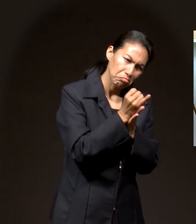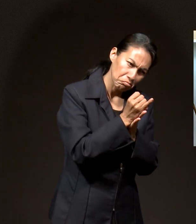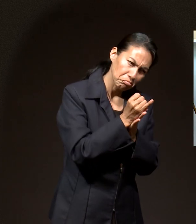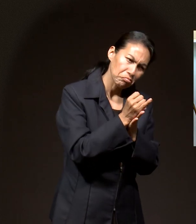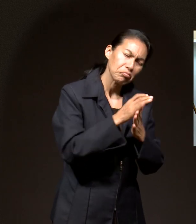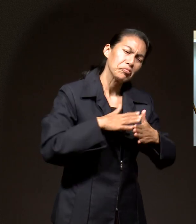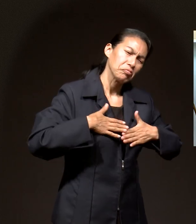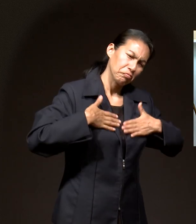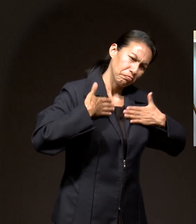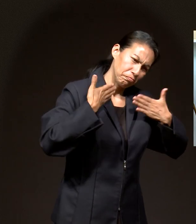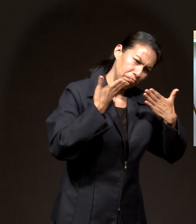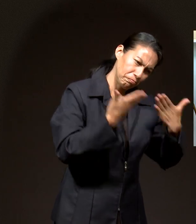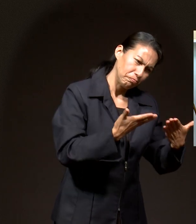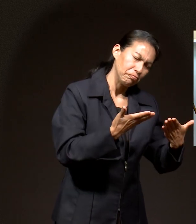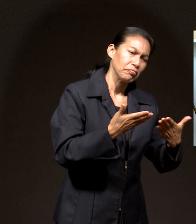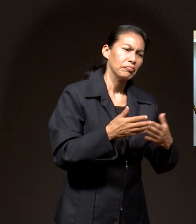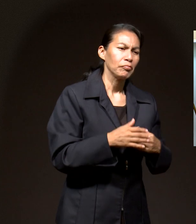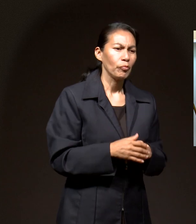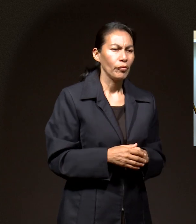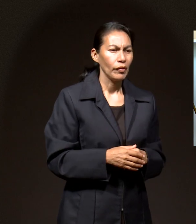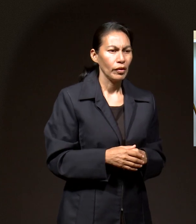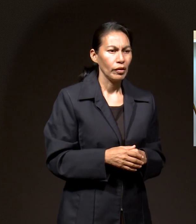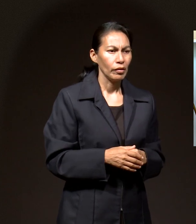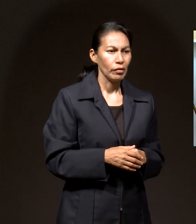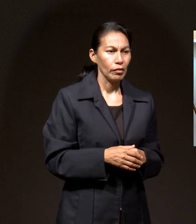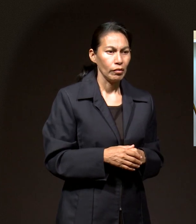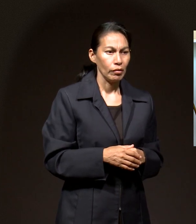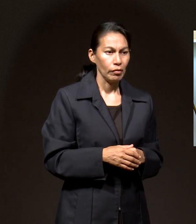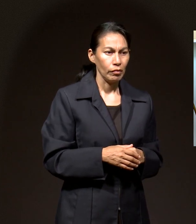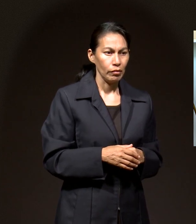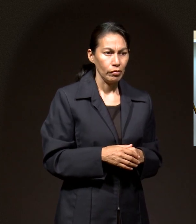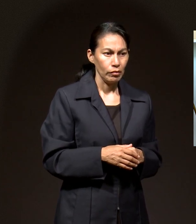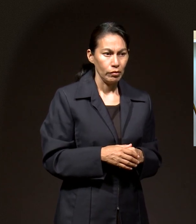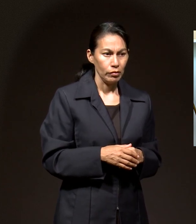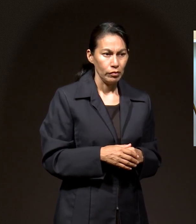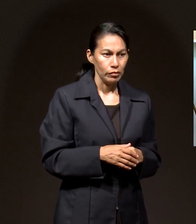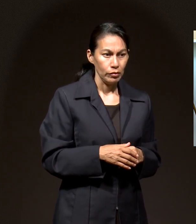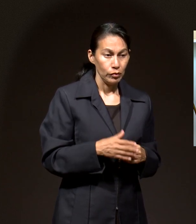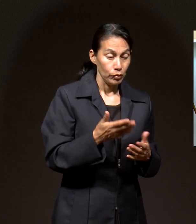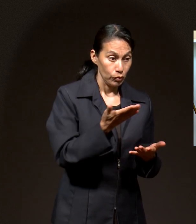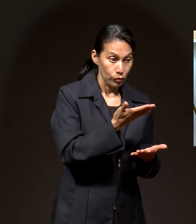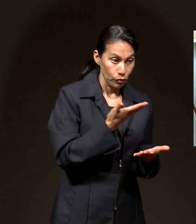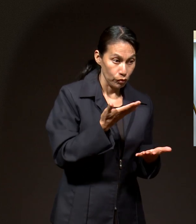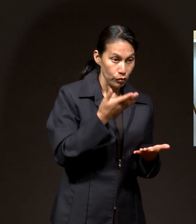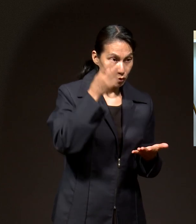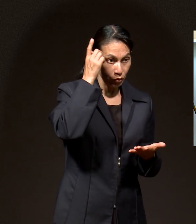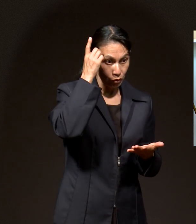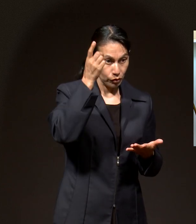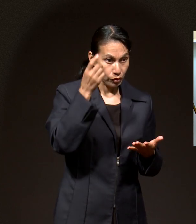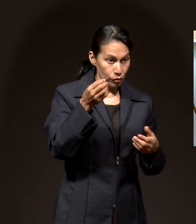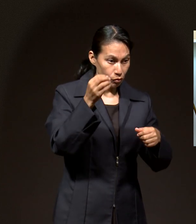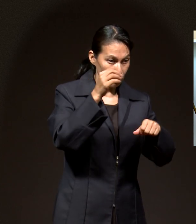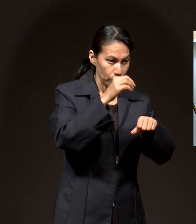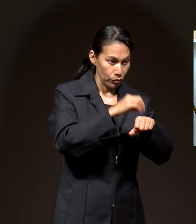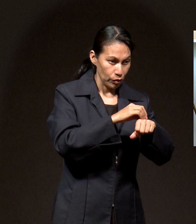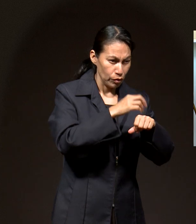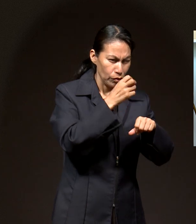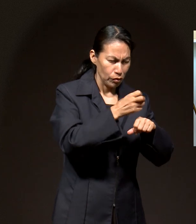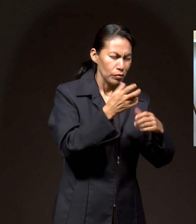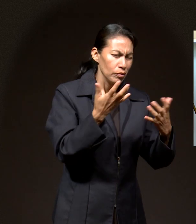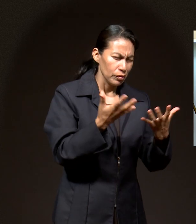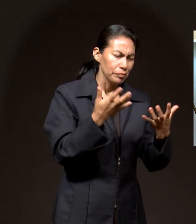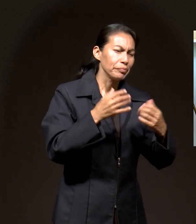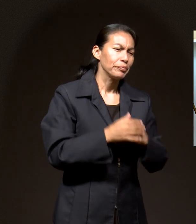confiar, dar un primer paso. Exacto. Y con fe, no olvidar ese objetivo que Dios te ha colocado en la vida,